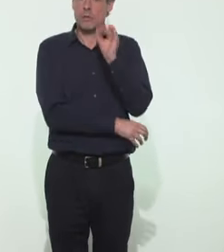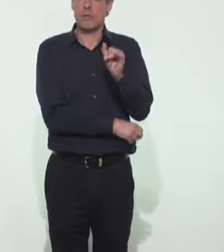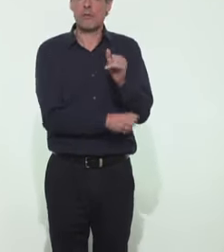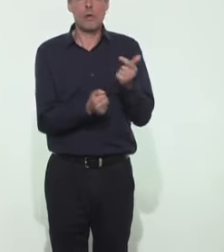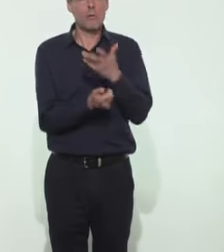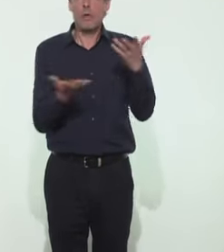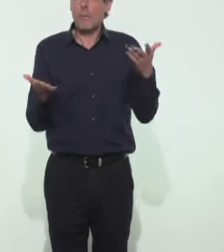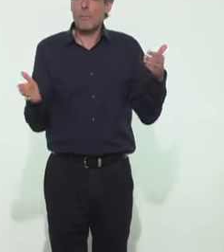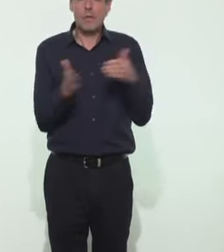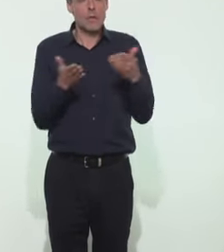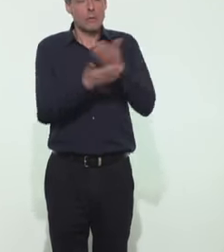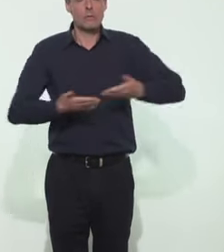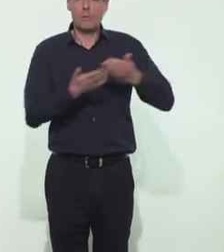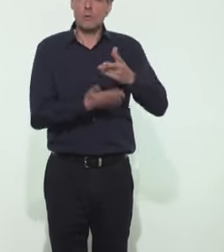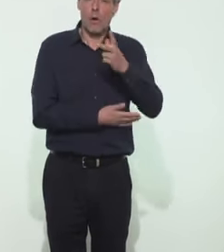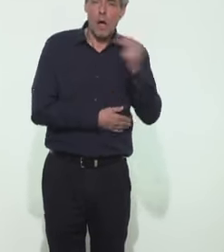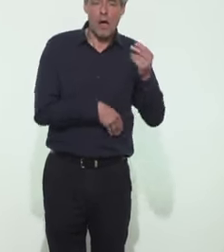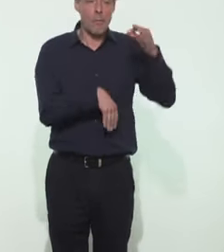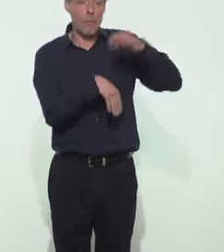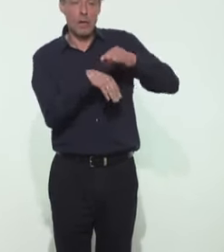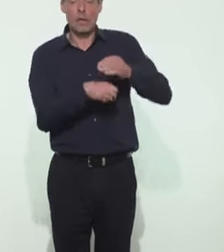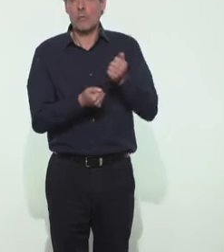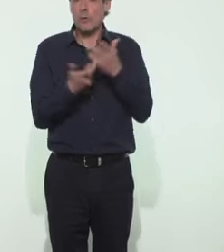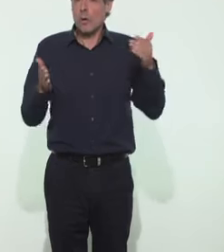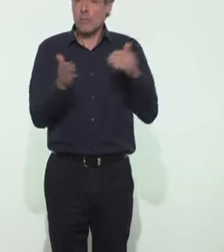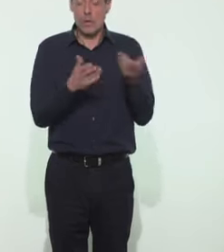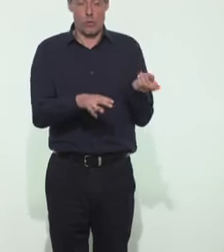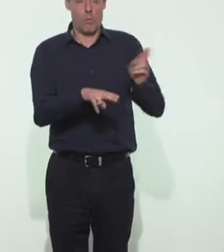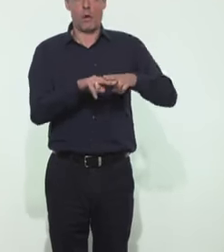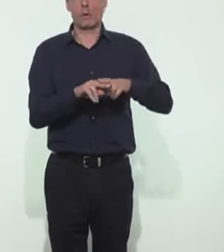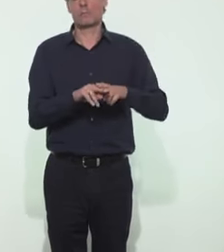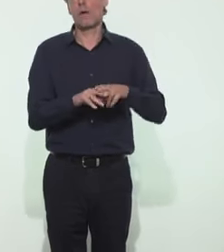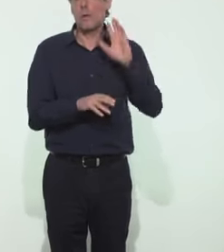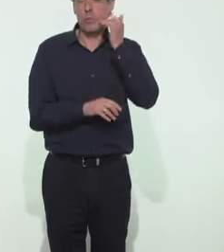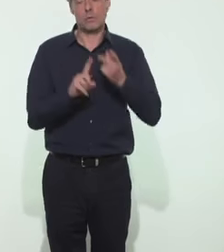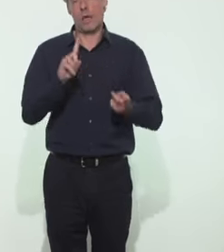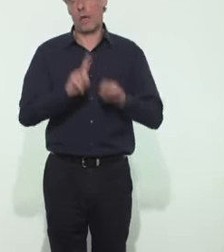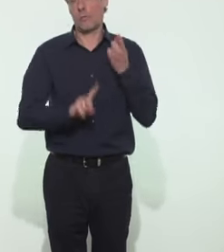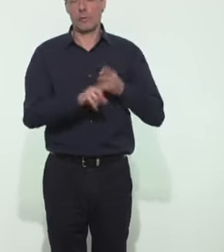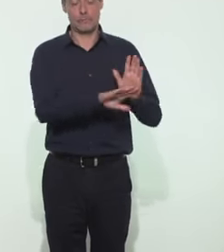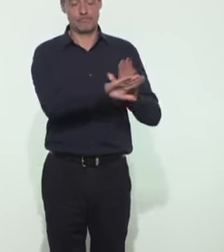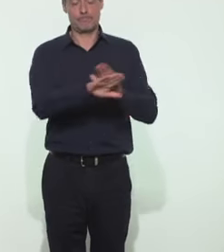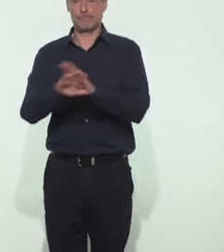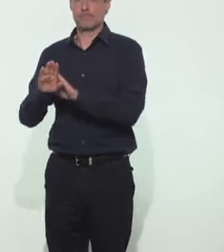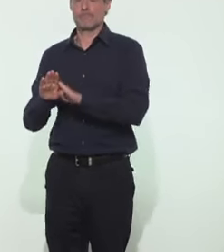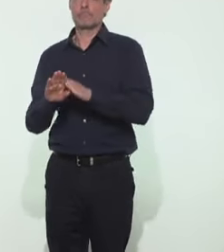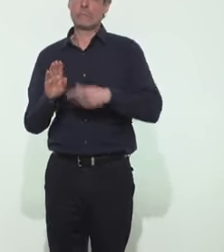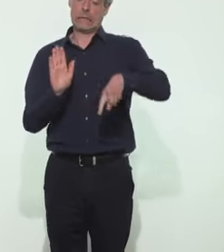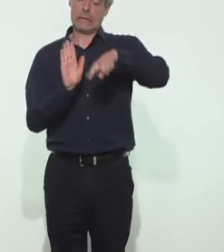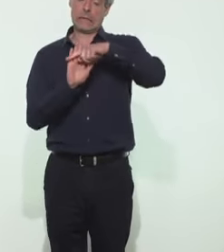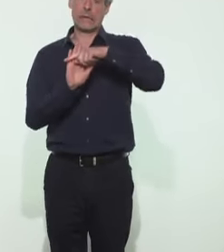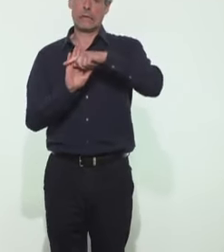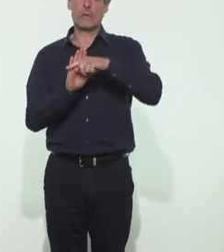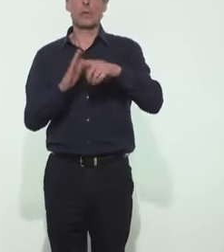milliers de cas très graves et des milliers de morts il est donc absolument impératif de respecter les consignes du confinement